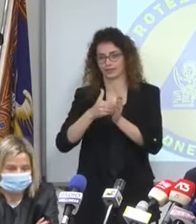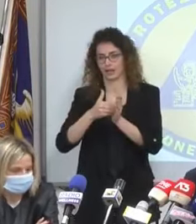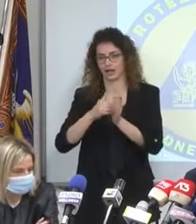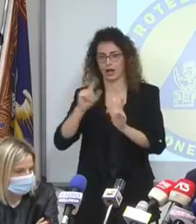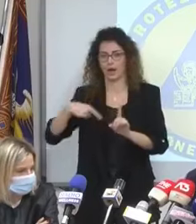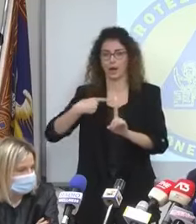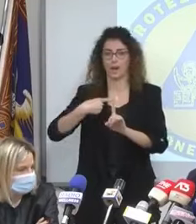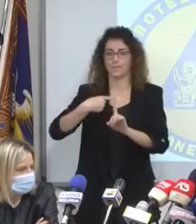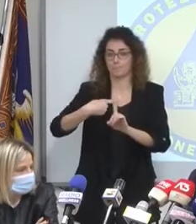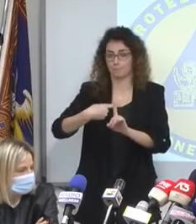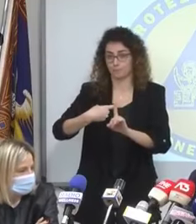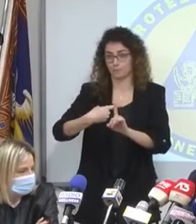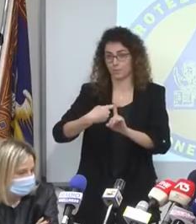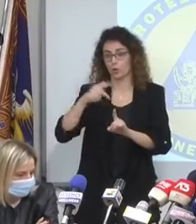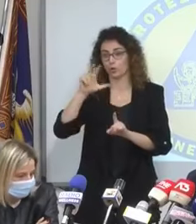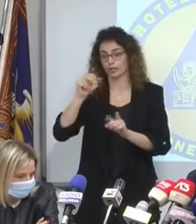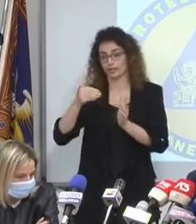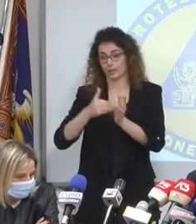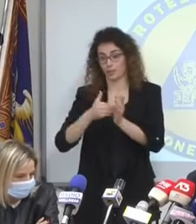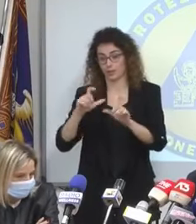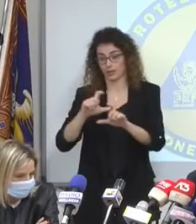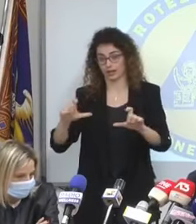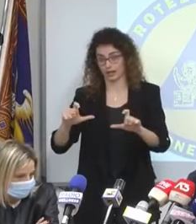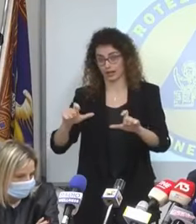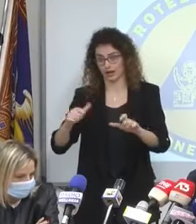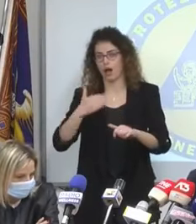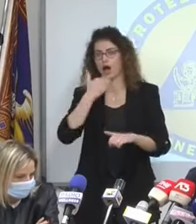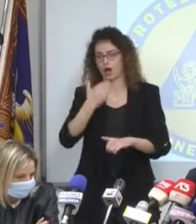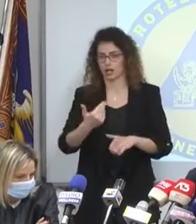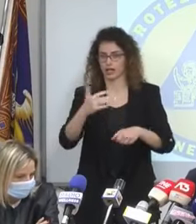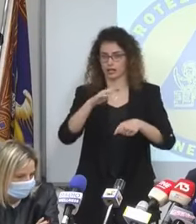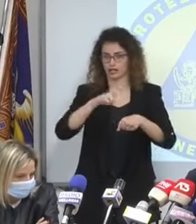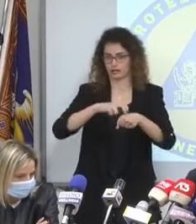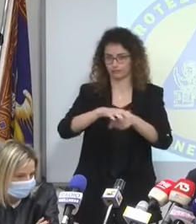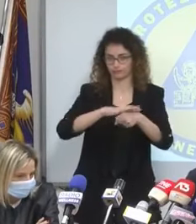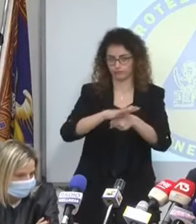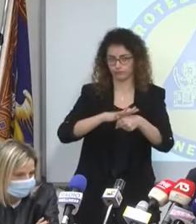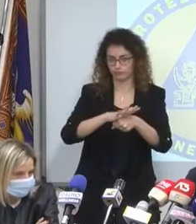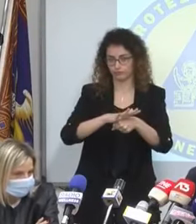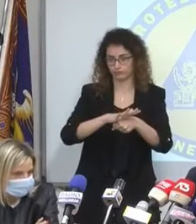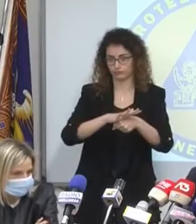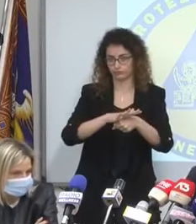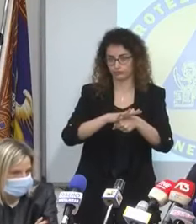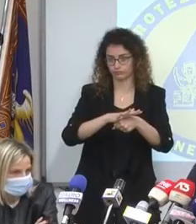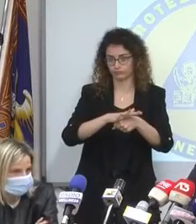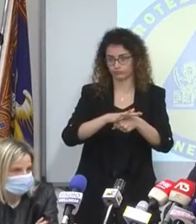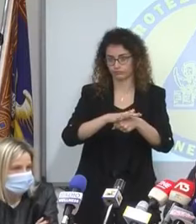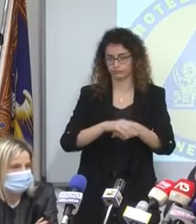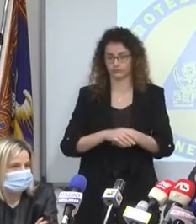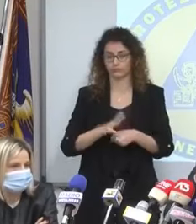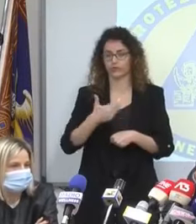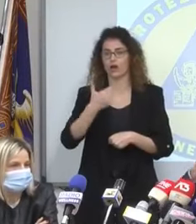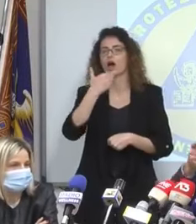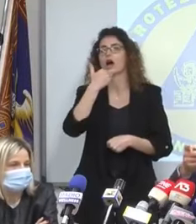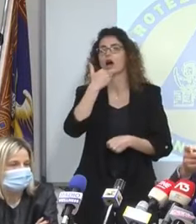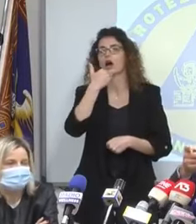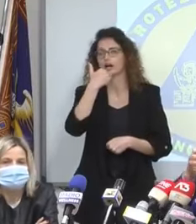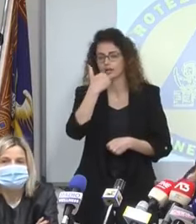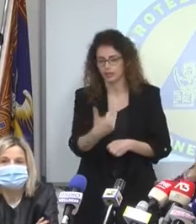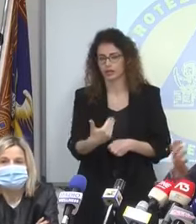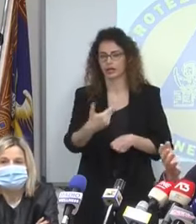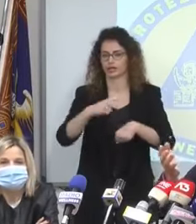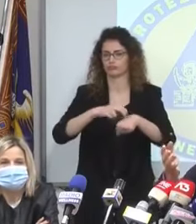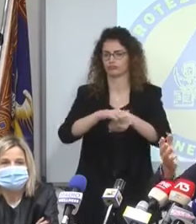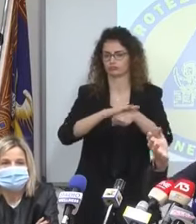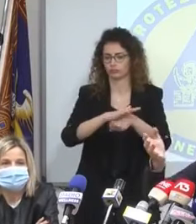altri 30.000 vaccini che si possono raggiungere con i medici di base, sono 3.000 per 10 vaccini a testa, li ringrazio che stanno facendo un bel